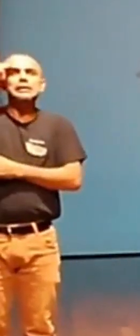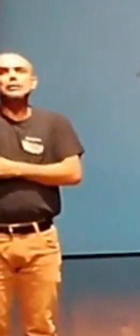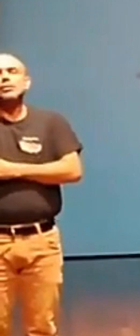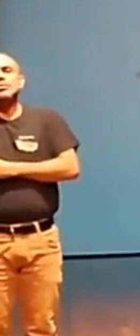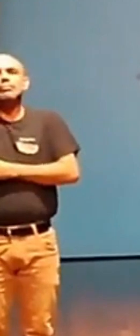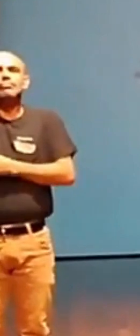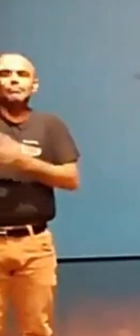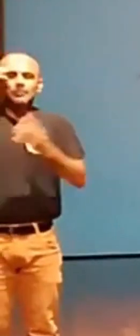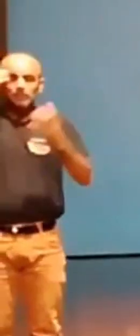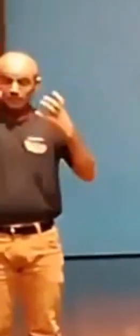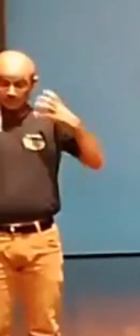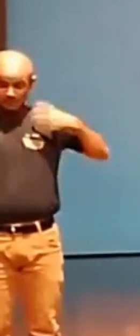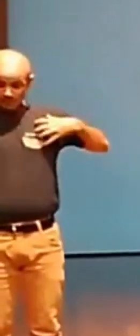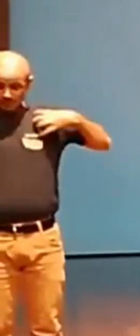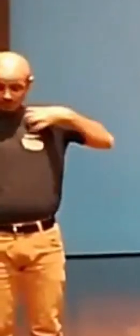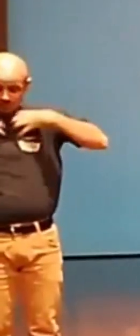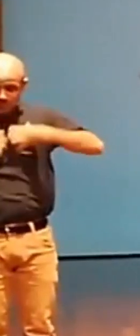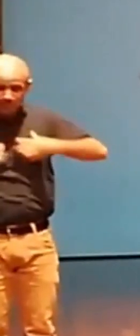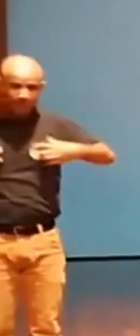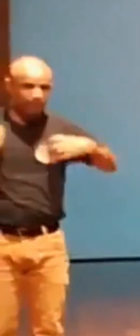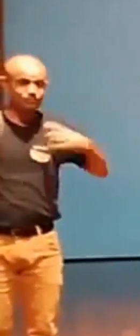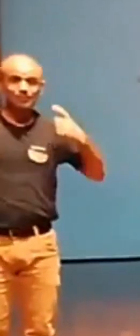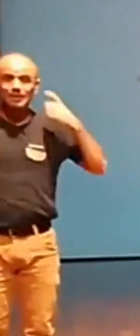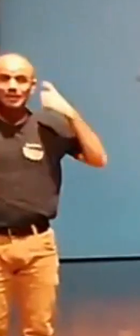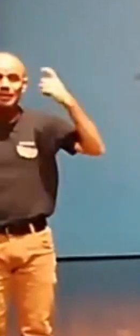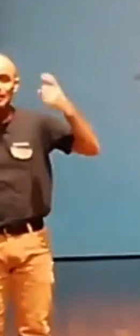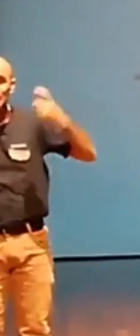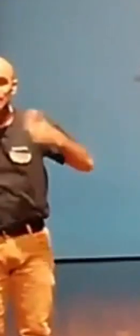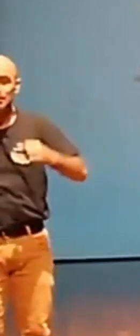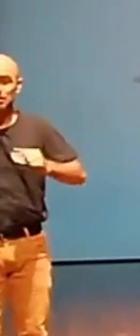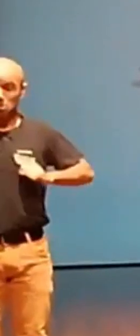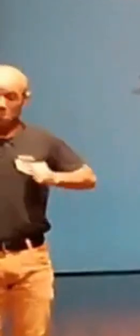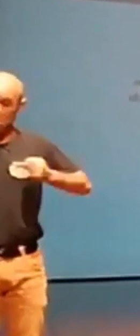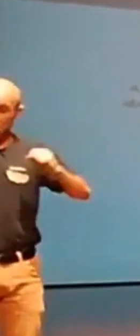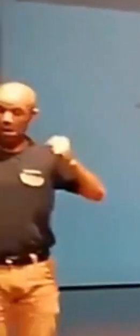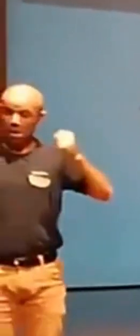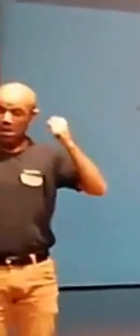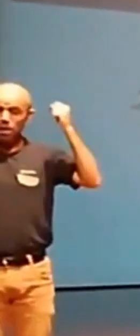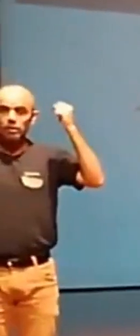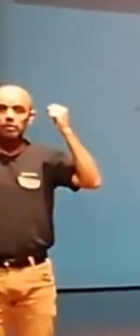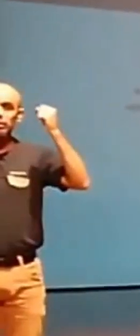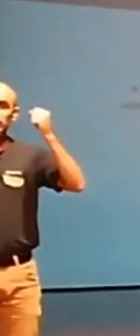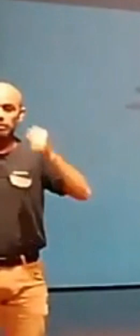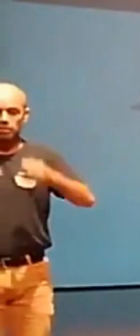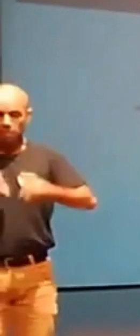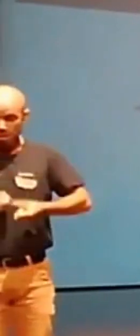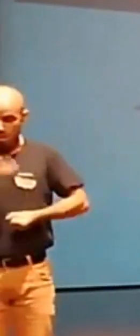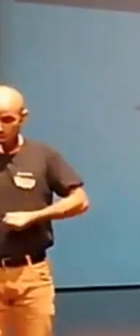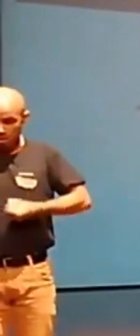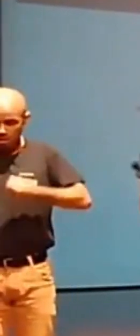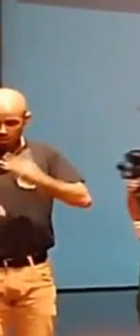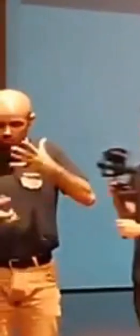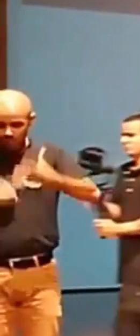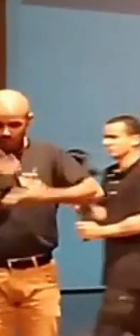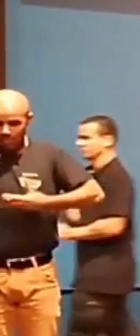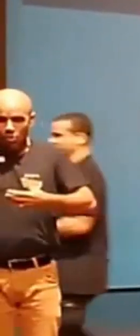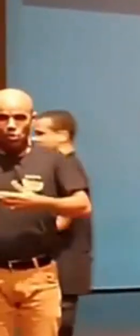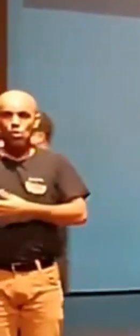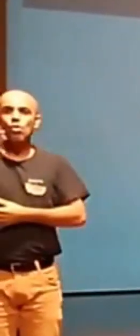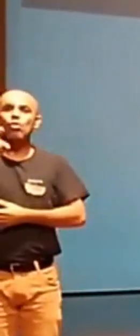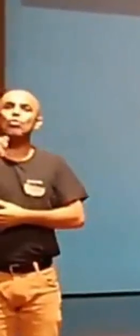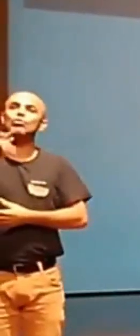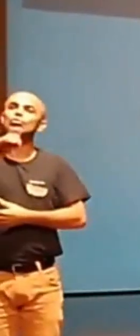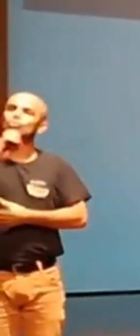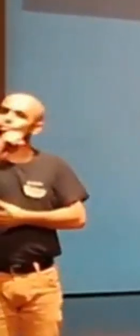se mentalmente eu estou ansioso, se mentalmente eu estou estressado, eu estou liberando cortisol em excesso no